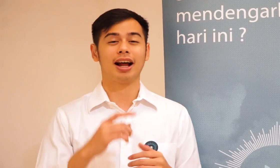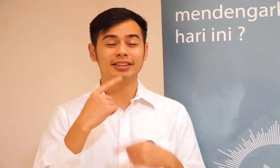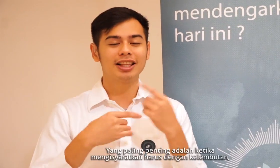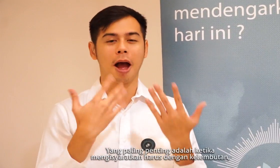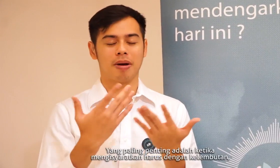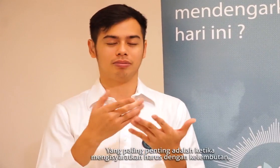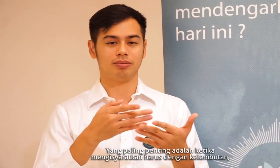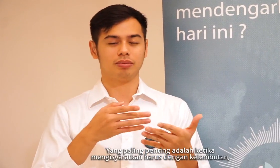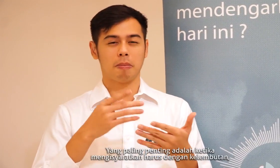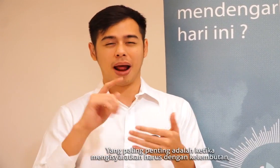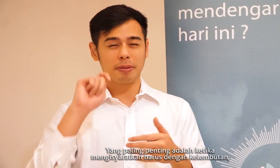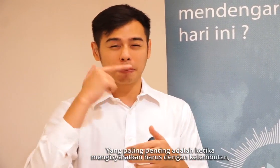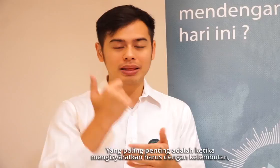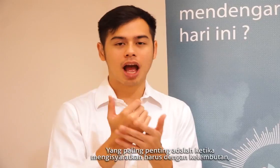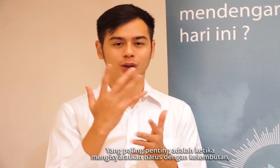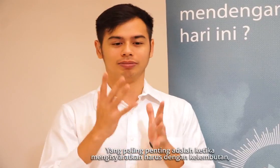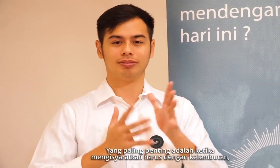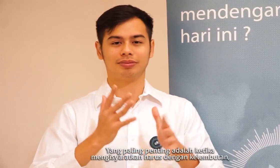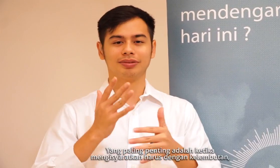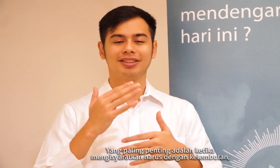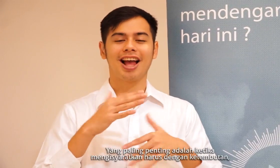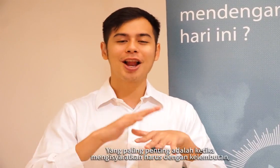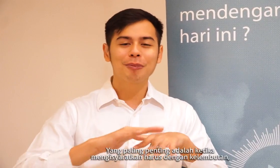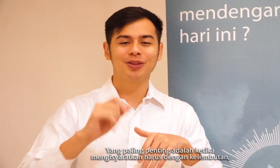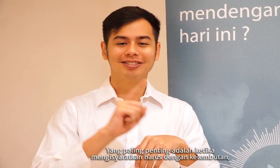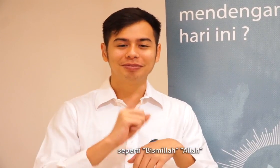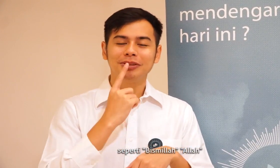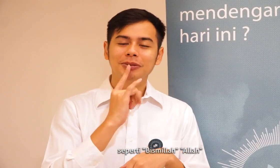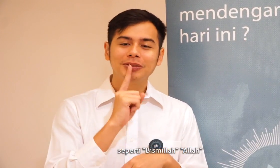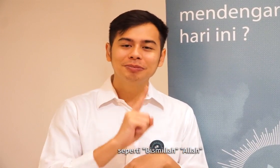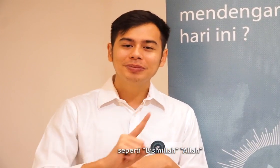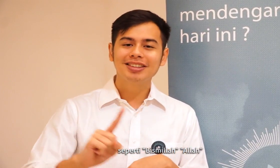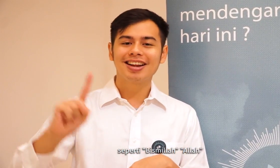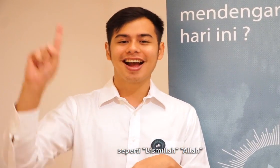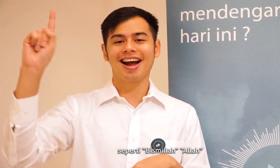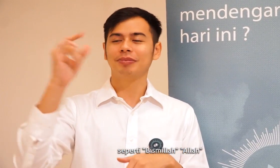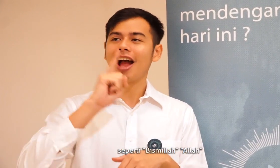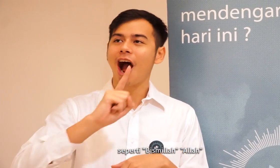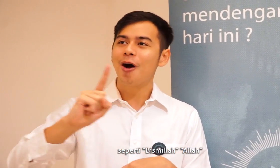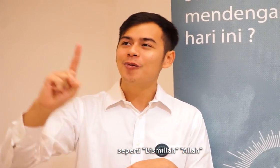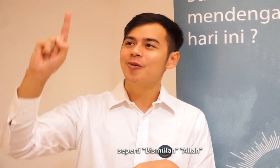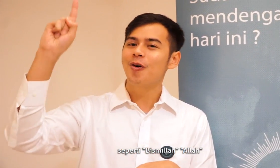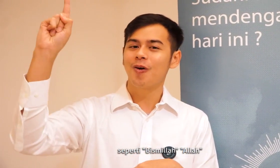Yang paling penting adalah ketika mengisyaratkan harus dengan kelembutan, seperti Bismillah, Allah.